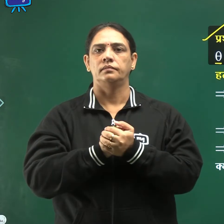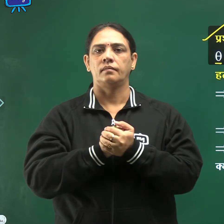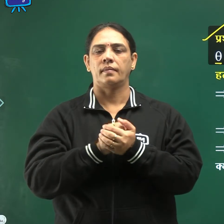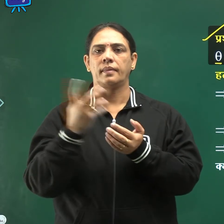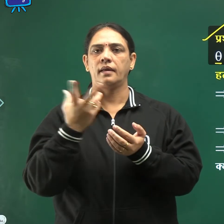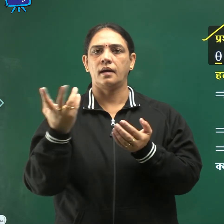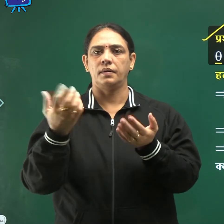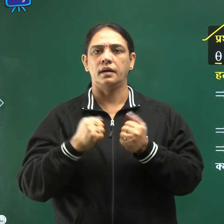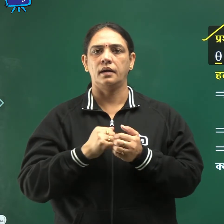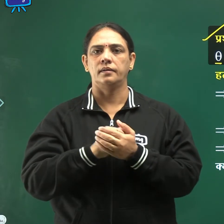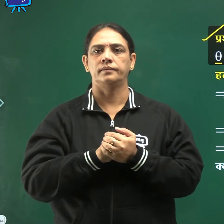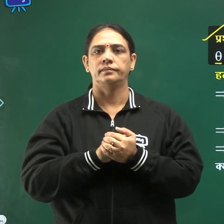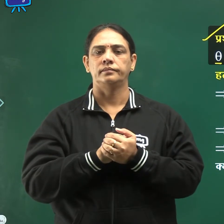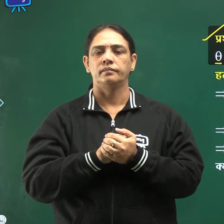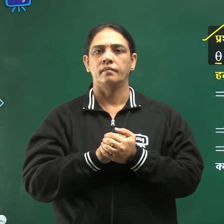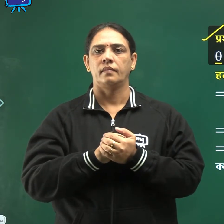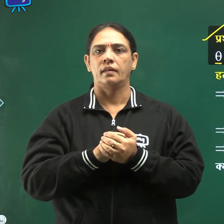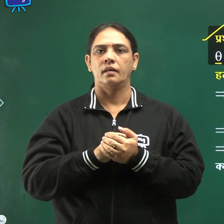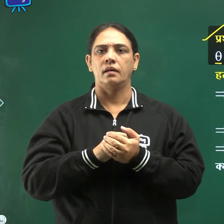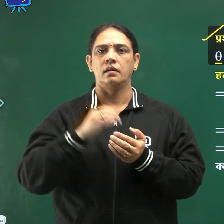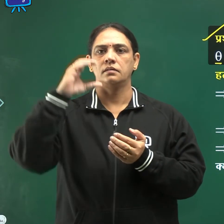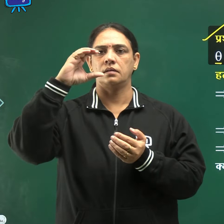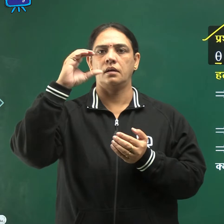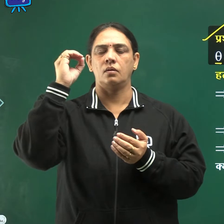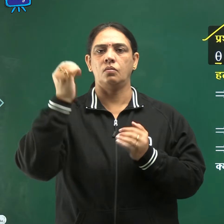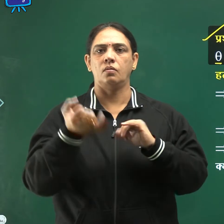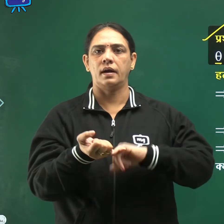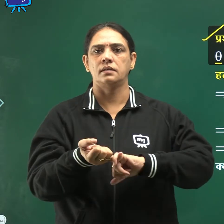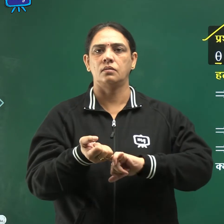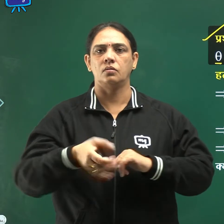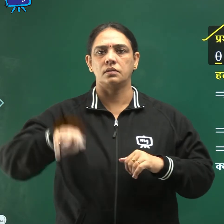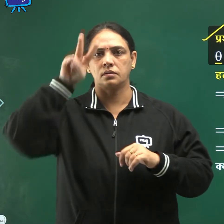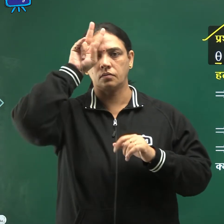क्या मिलेगा? cos स्क्वायर थीटा